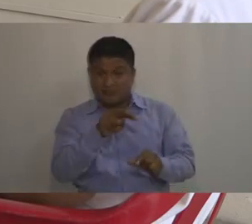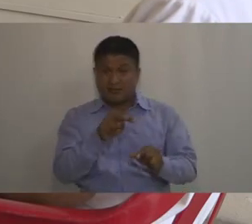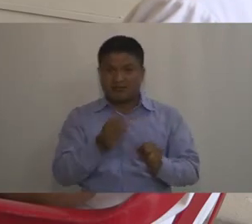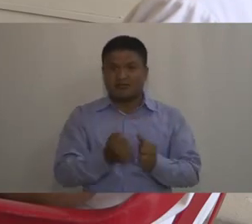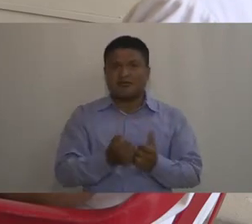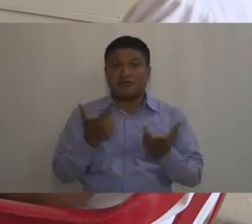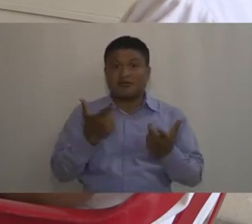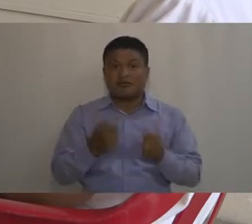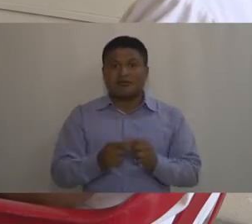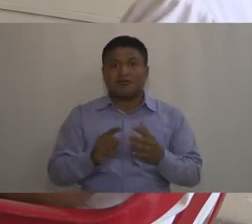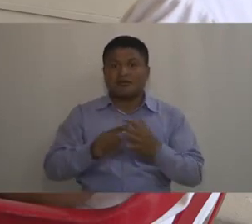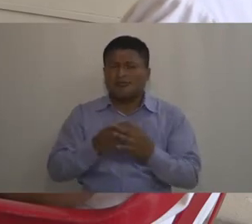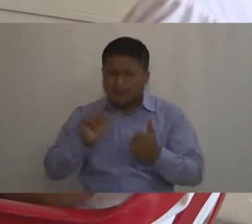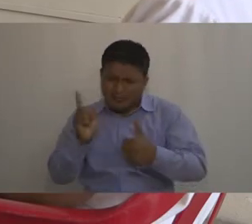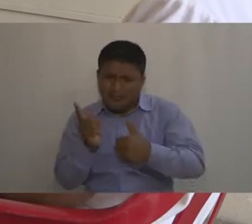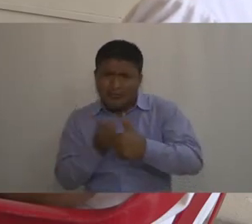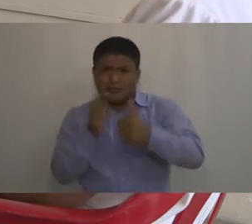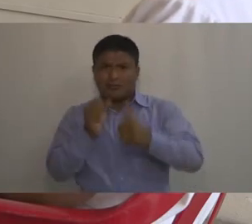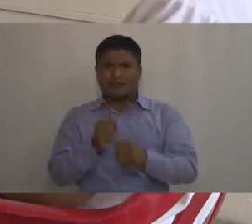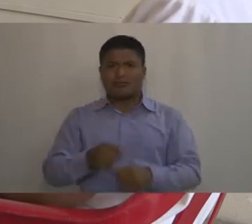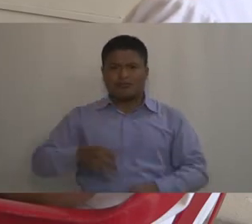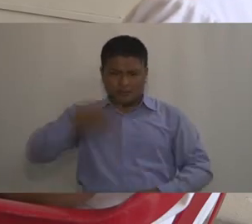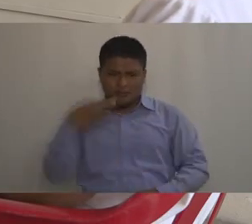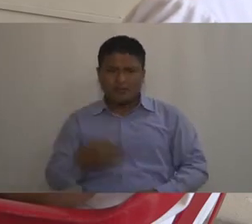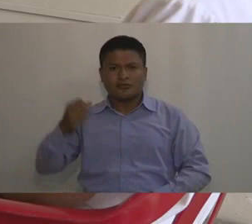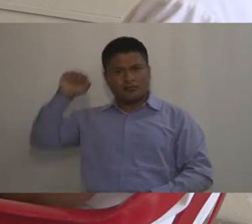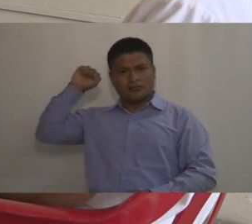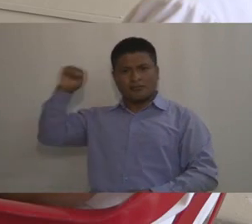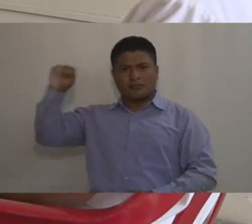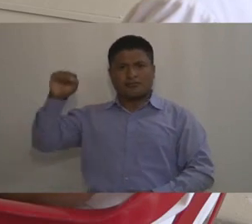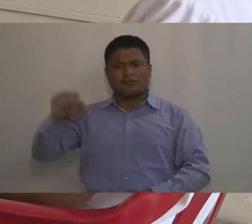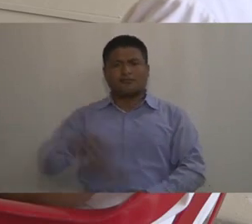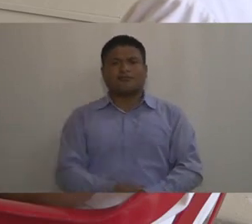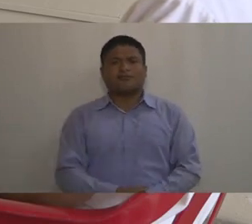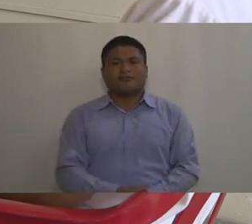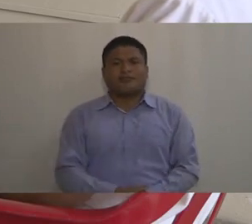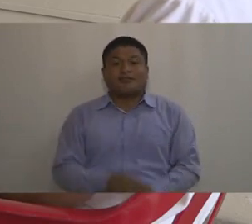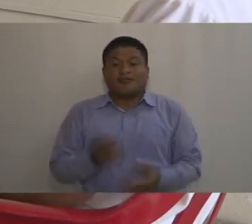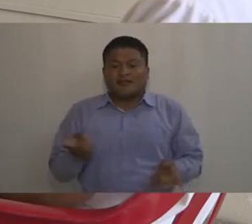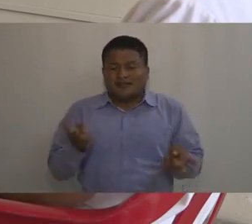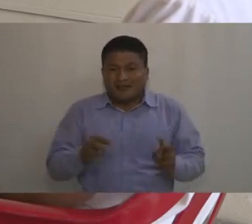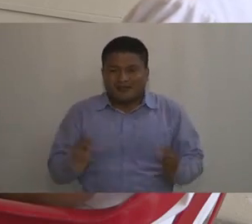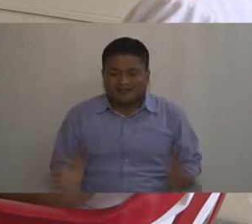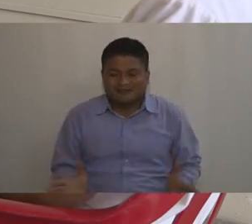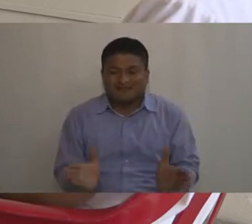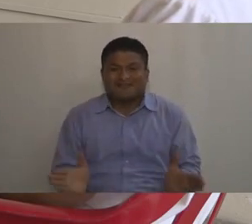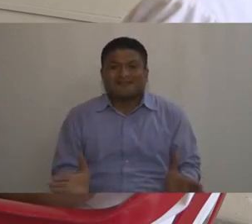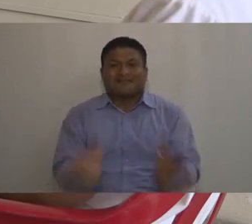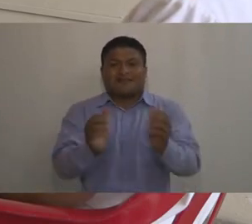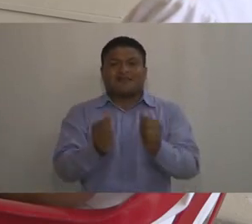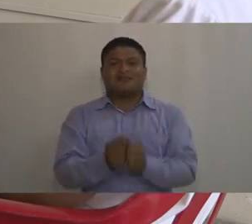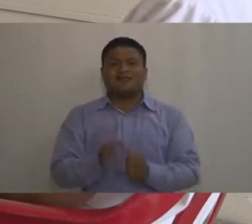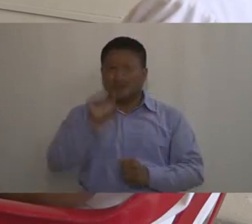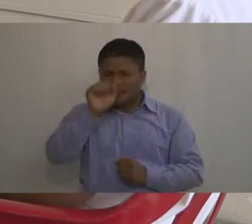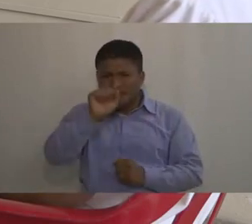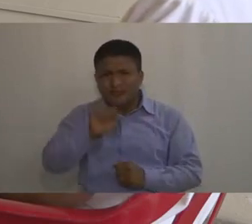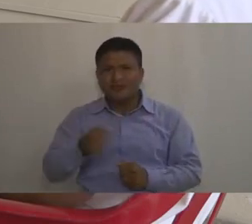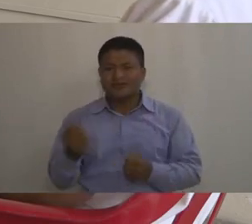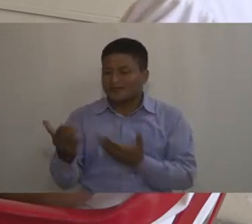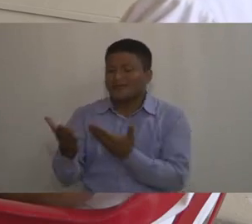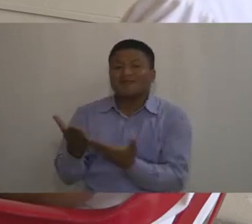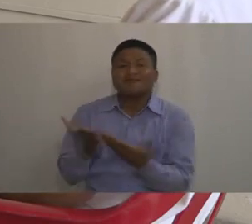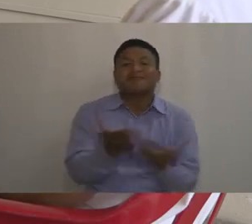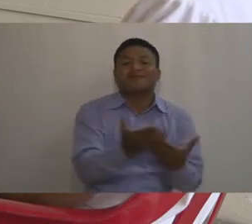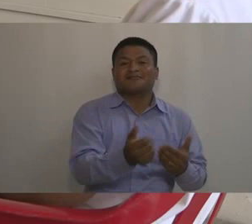personas focalizados, de tal manera que sean los primeros demandantes de sus derechos. Les impulsamos para que